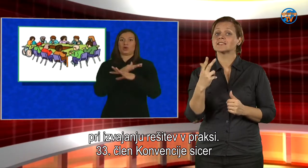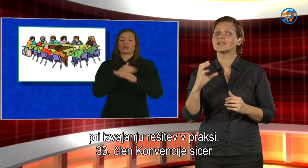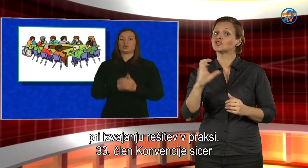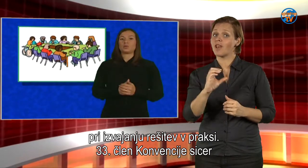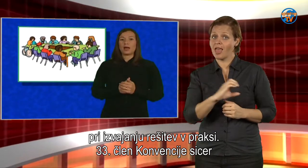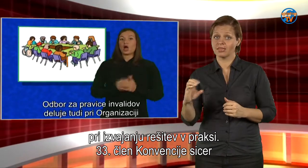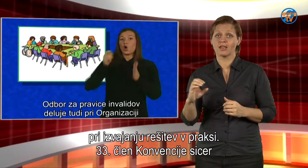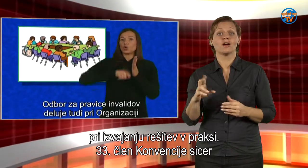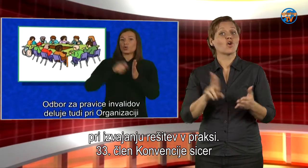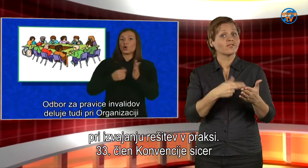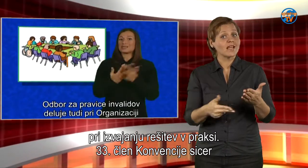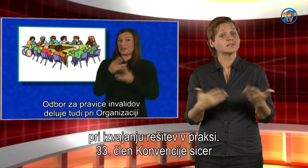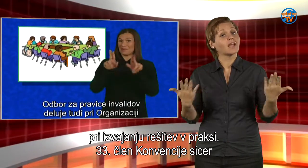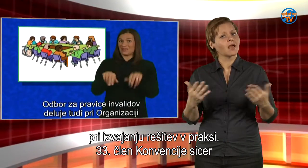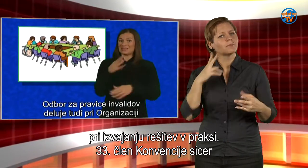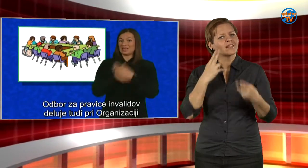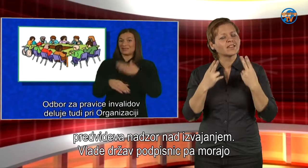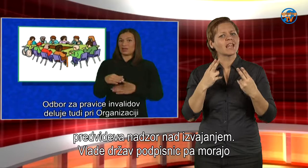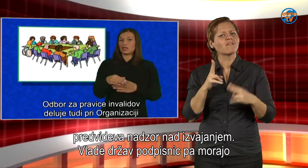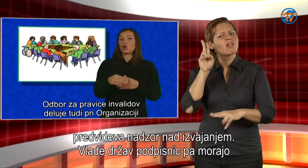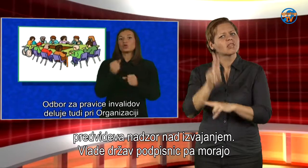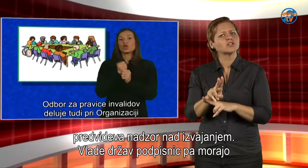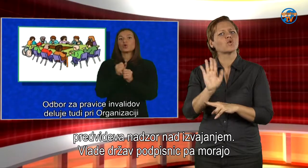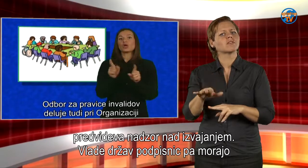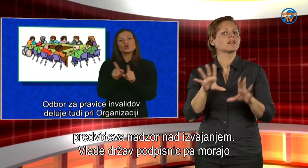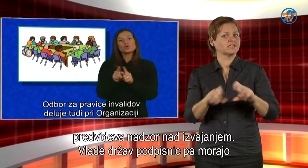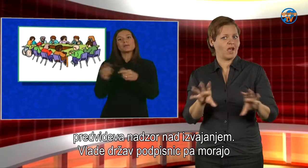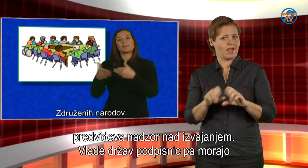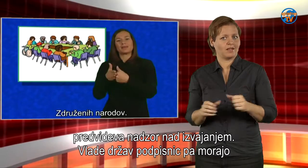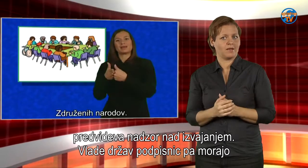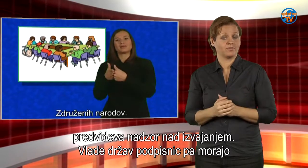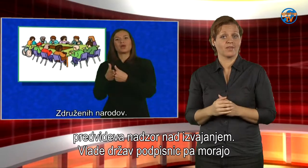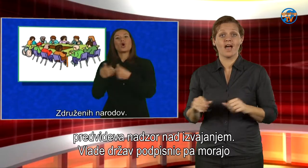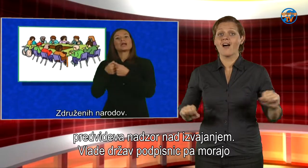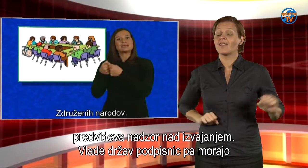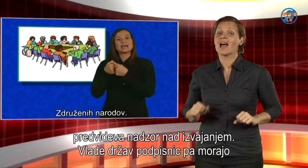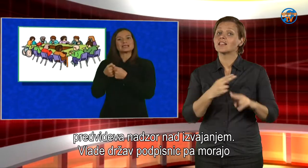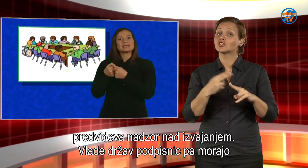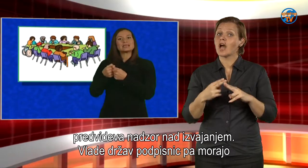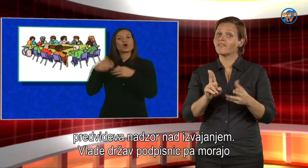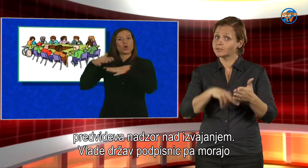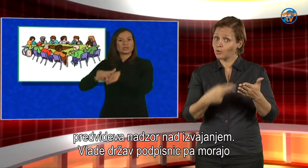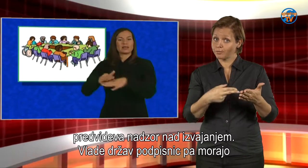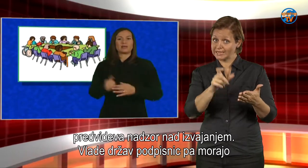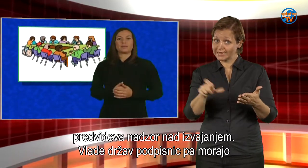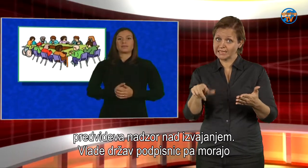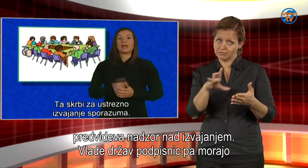33. člen konvencije sicer predvideva nadzor nad izvajanjem. Vlade držav podpisnic pa